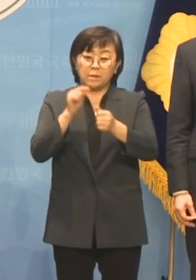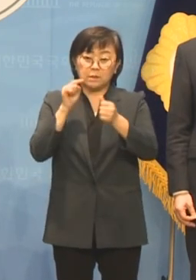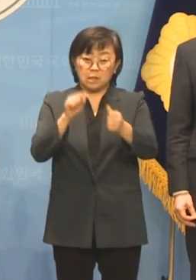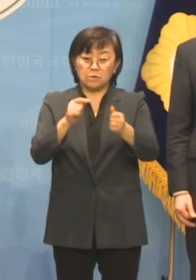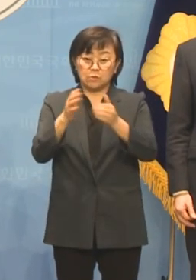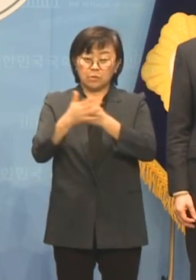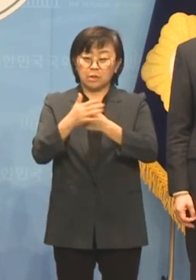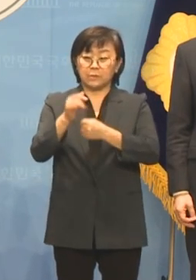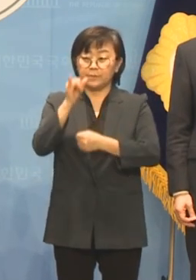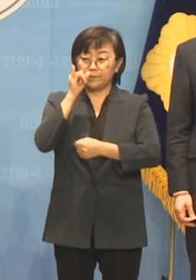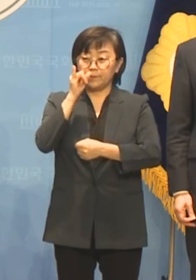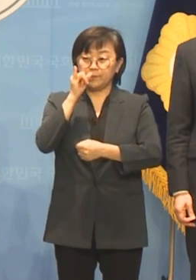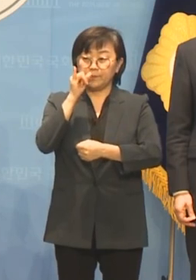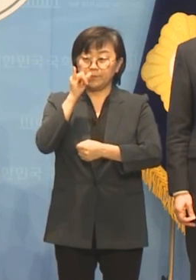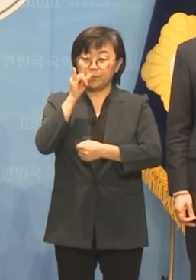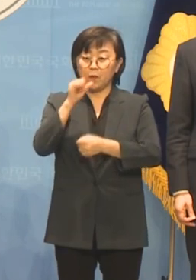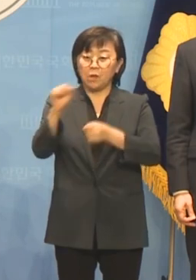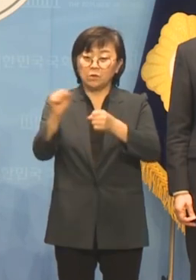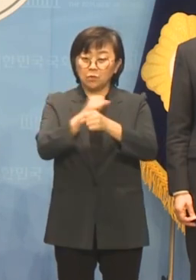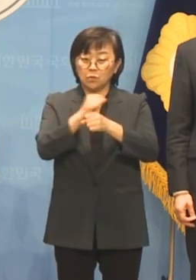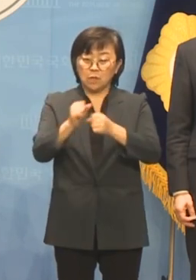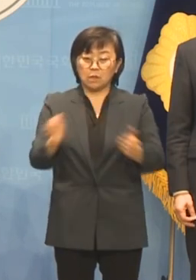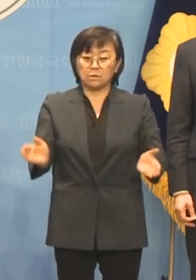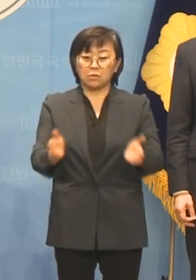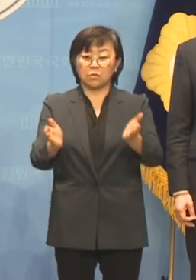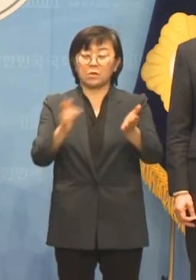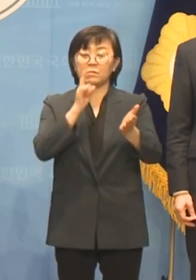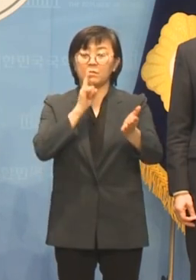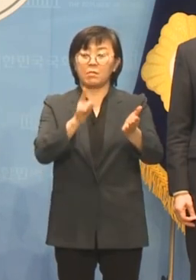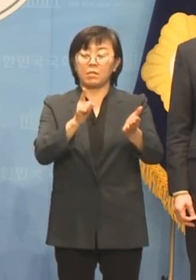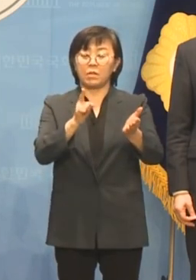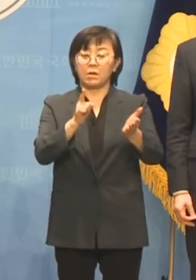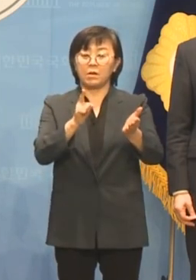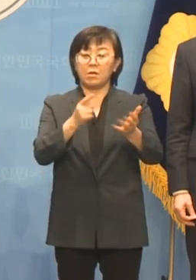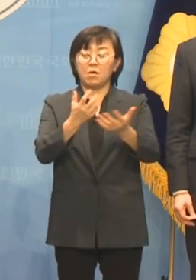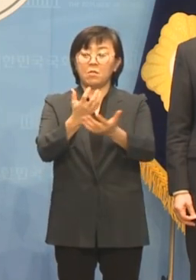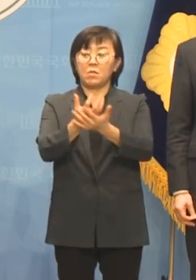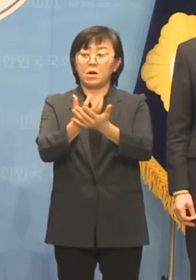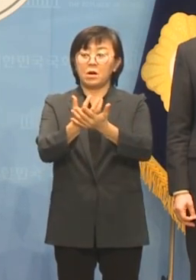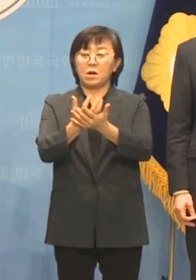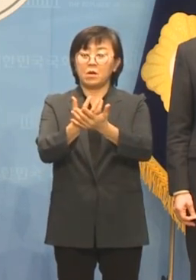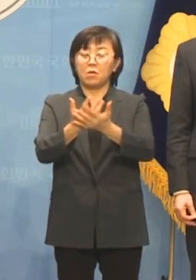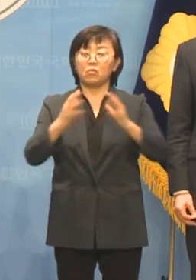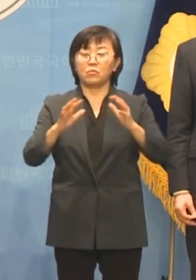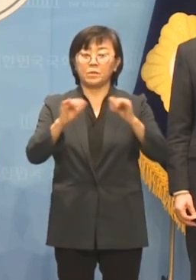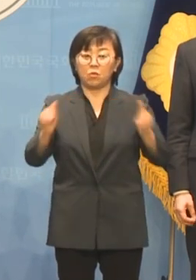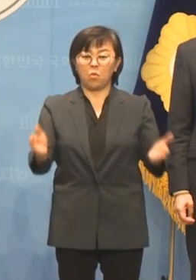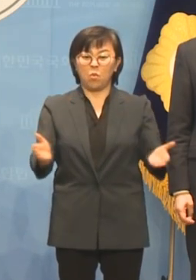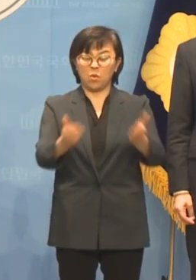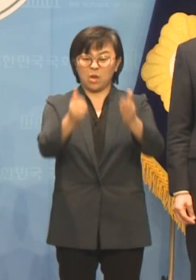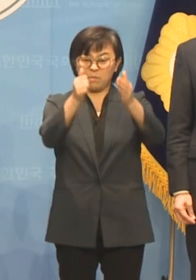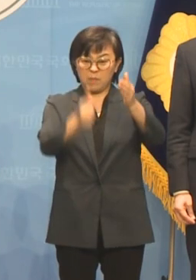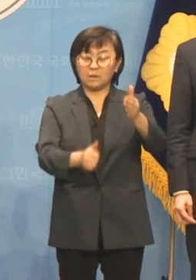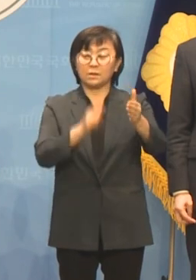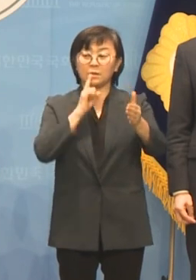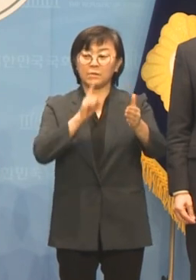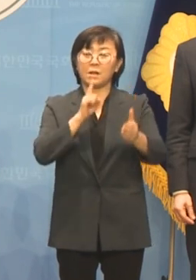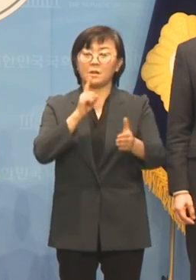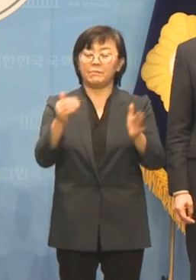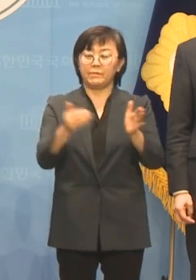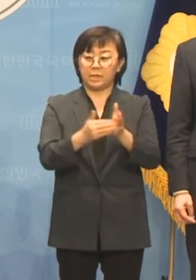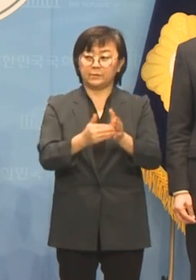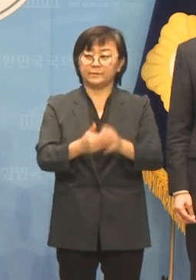범행을 가리켜서 조작과 선동이라며 괴문서를 가지고 국민들을 혼동에 빠뜨리고 있다고